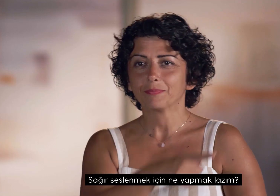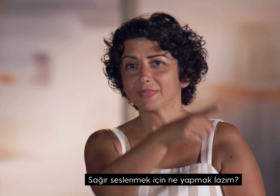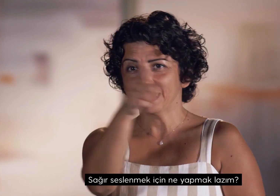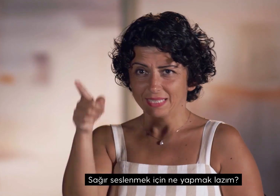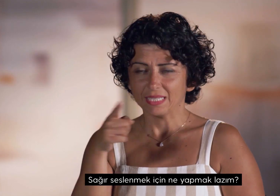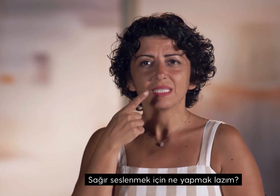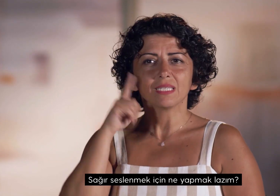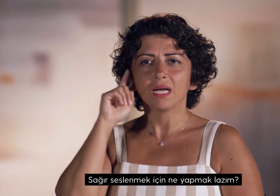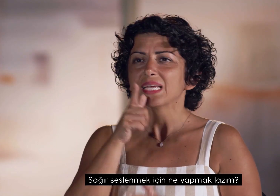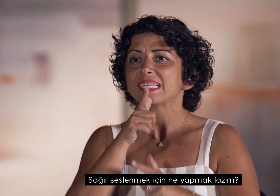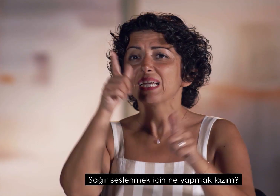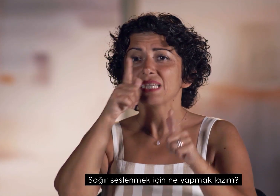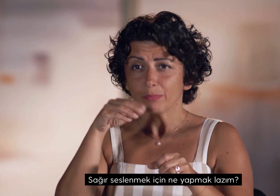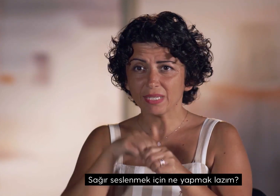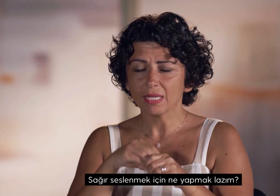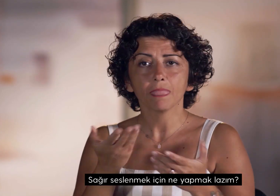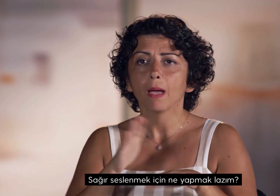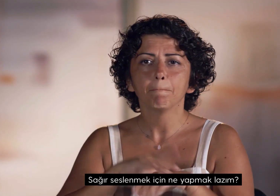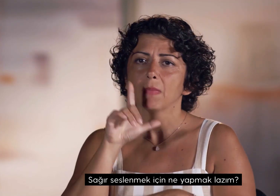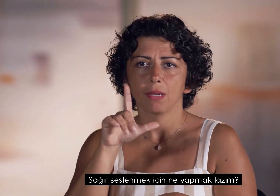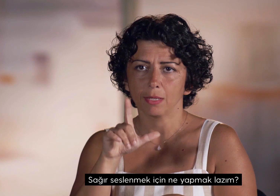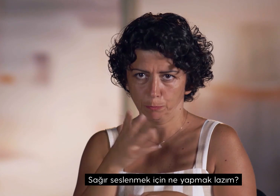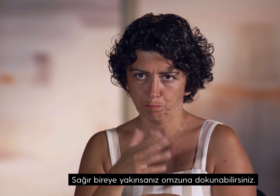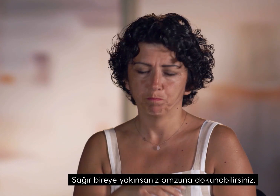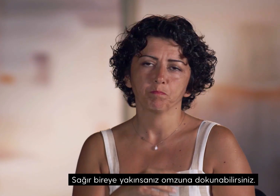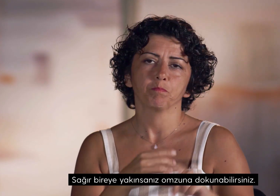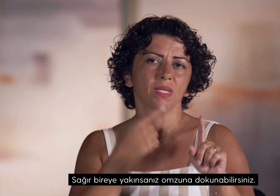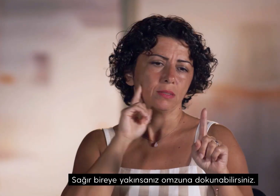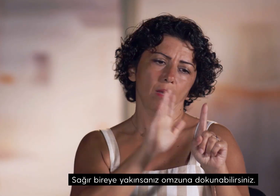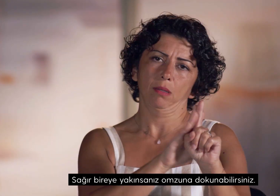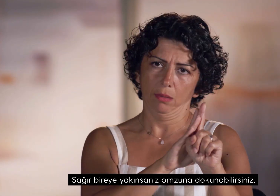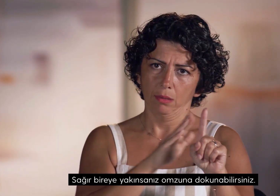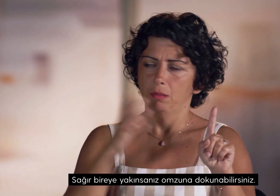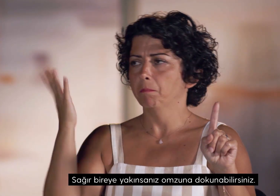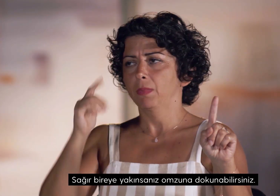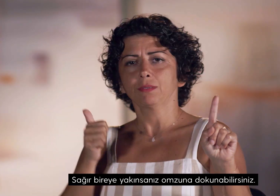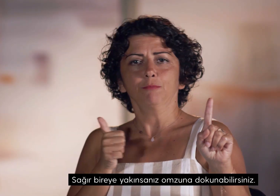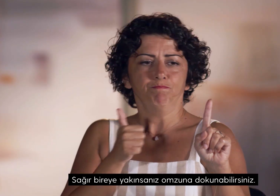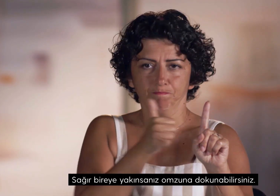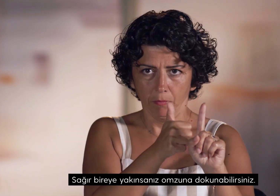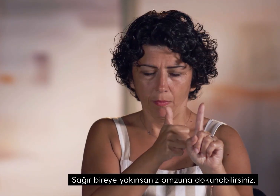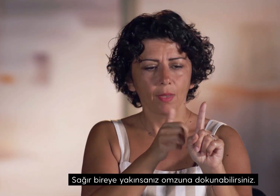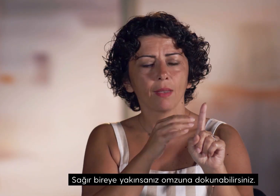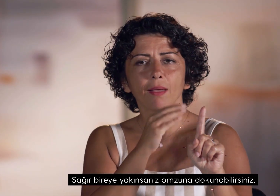Sağır seslenmek için ne yapmak lazım? Sağır bireye yakınsanız omuzuna dokunabilirsiniz.